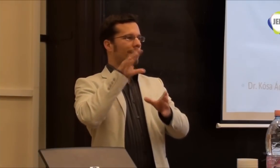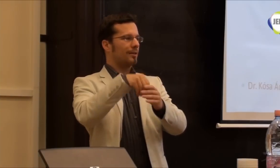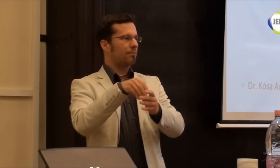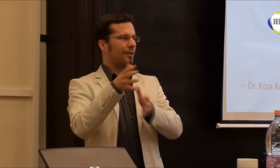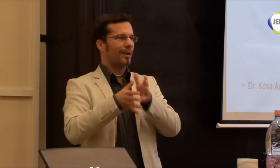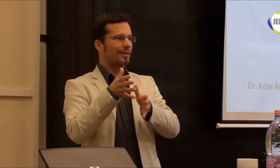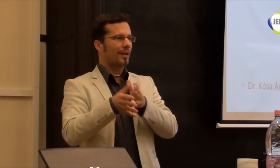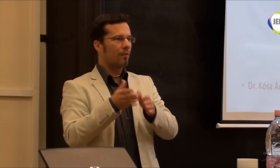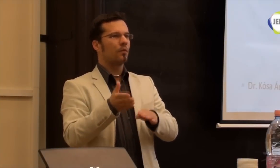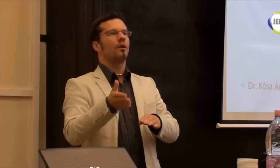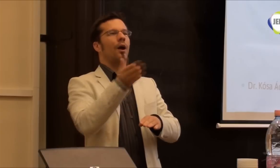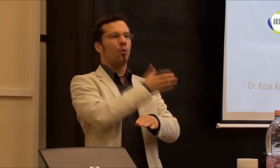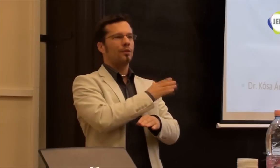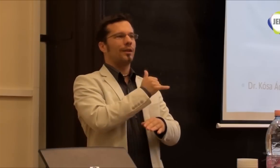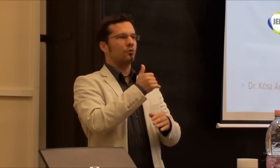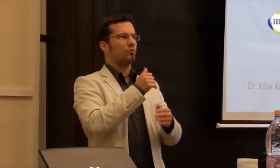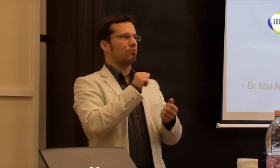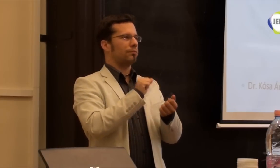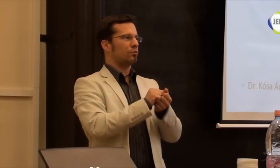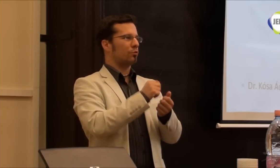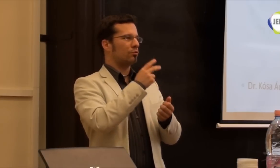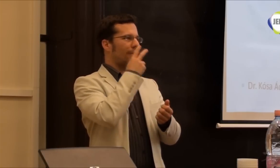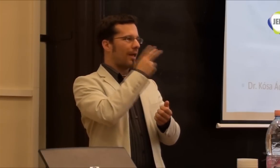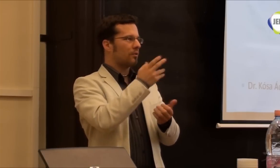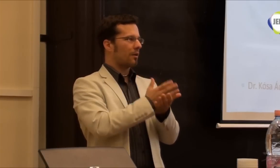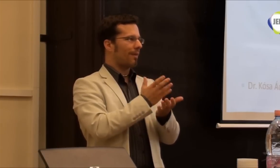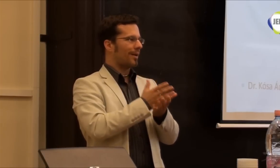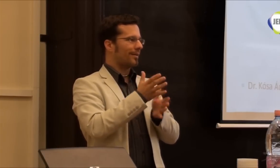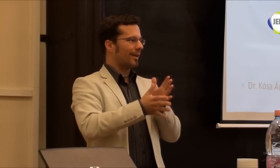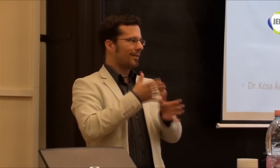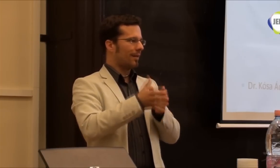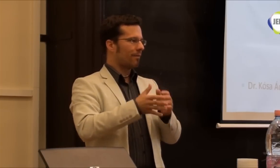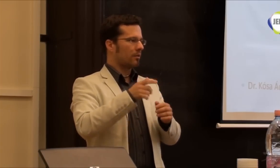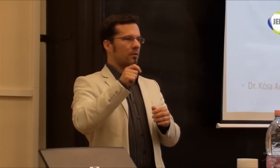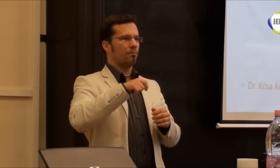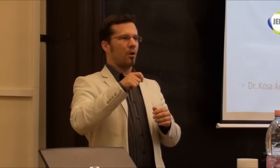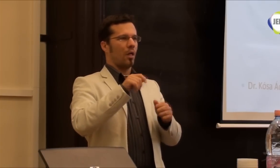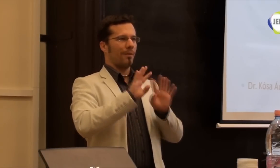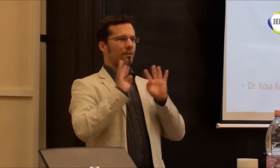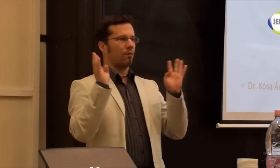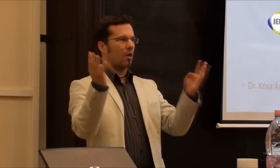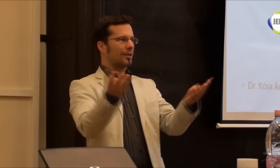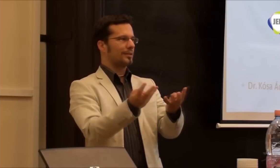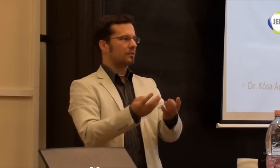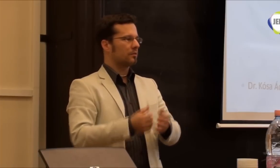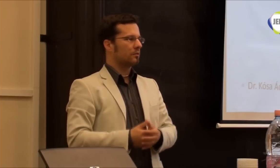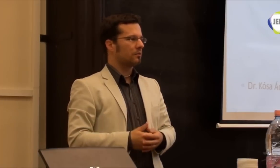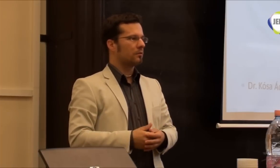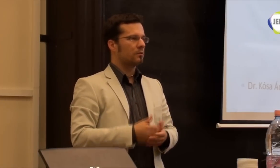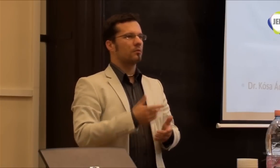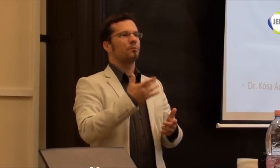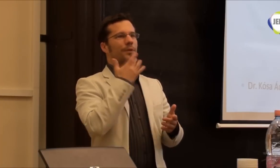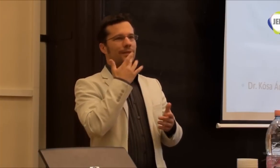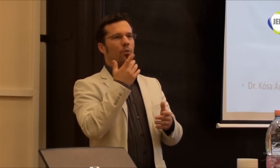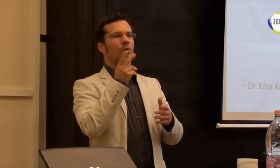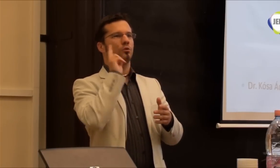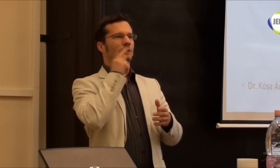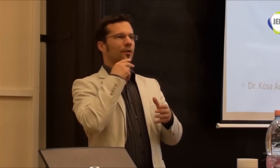Mielőtt hivatalisan is a parlamentben használtuk volna a jelnyelvet, már a parlament falai között lehetett hamarabb